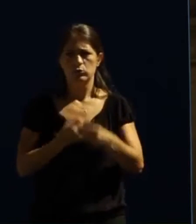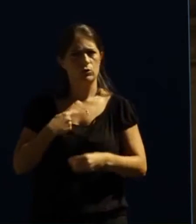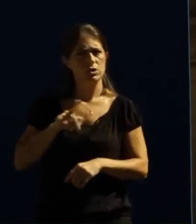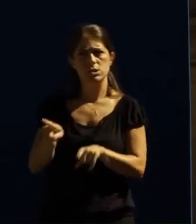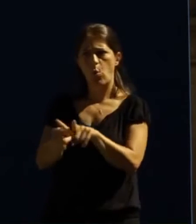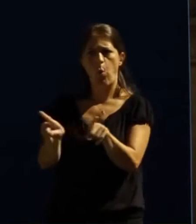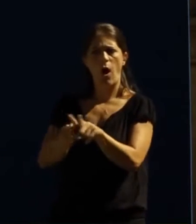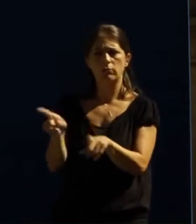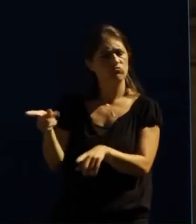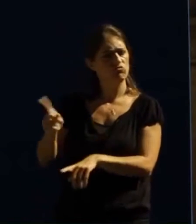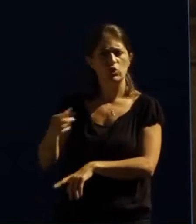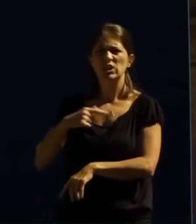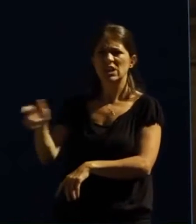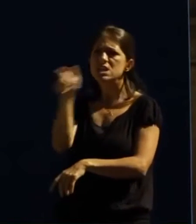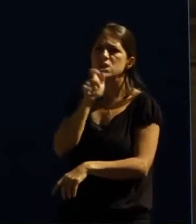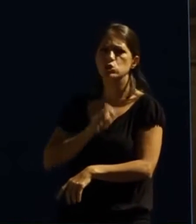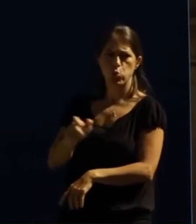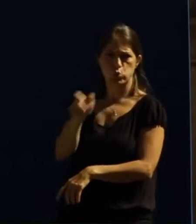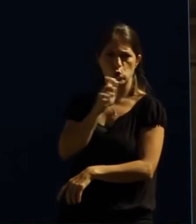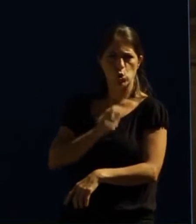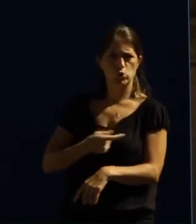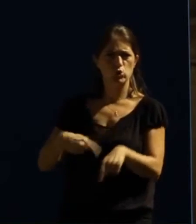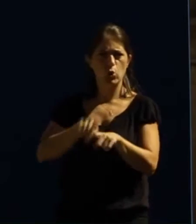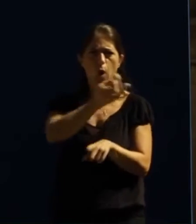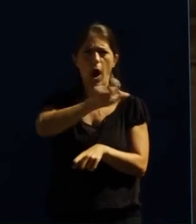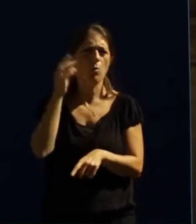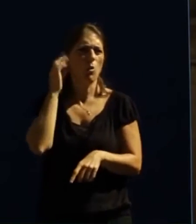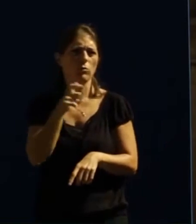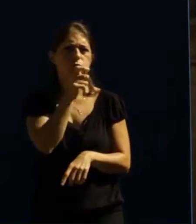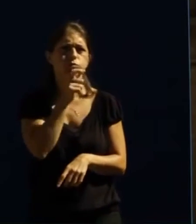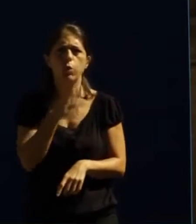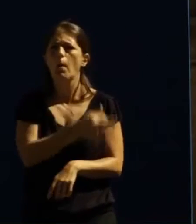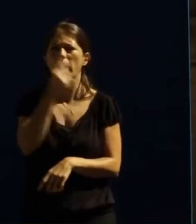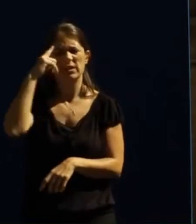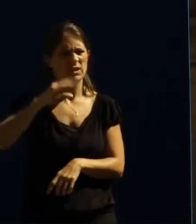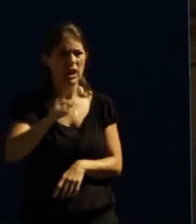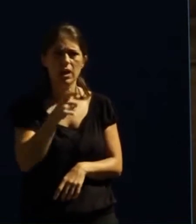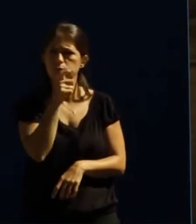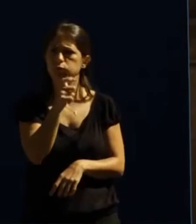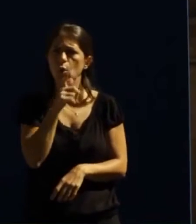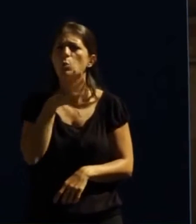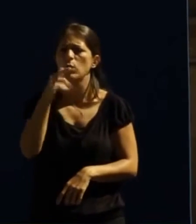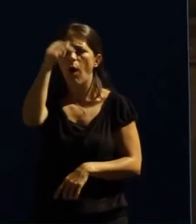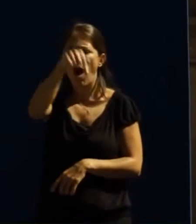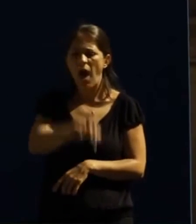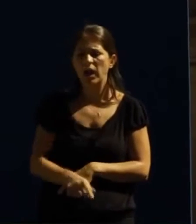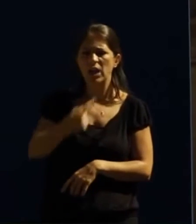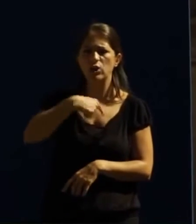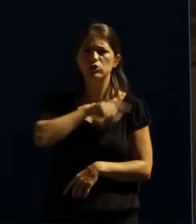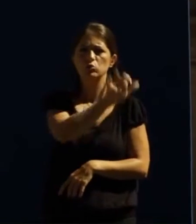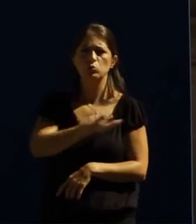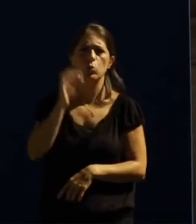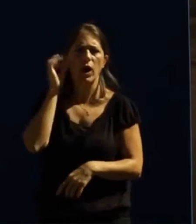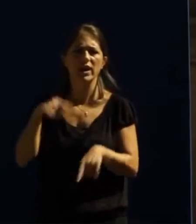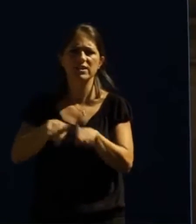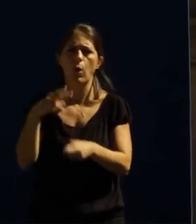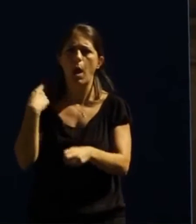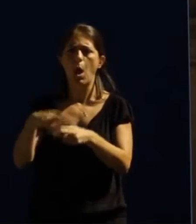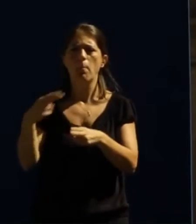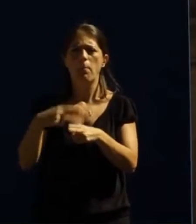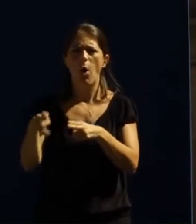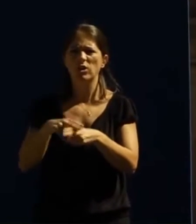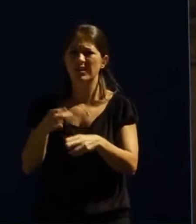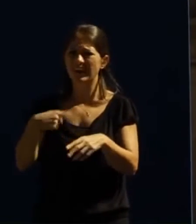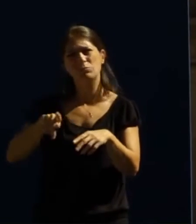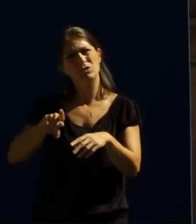pero un insulto a inteligencia es un insulto porque en este país las mujeres seguimos soportando recortes en las políticas de violencia